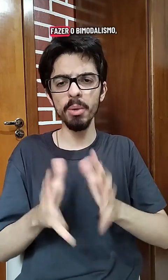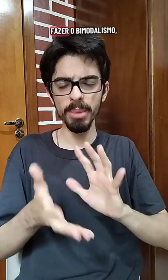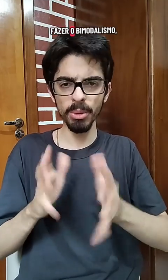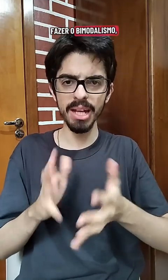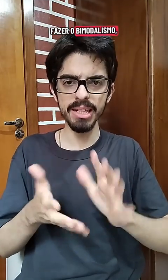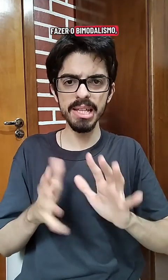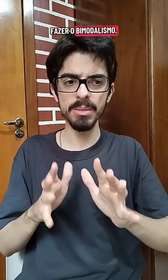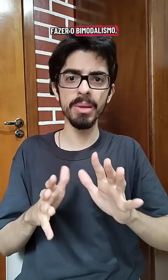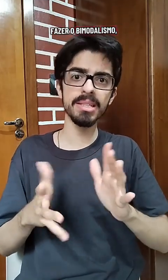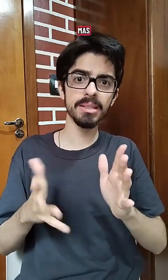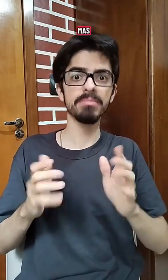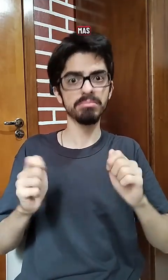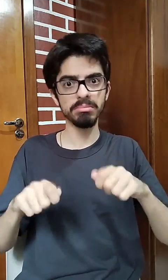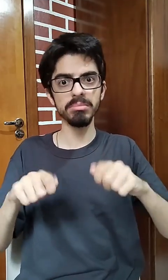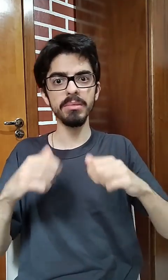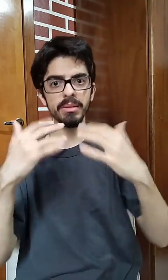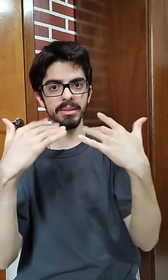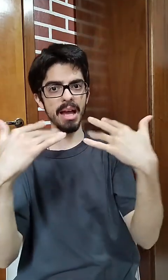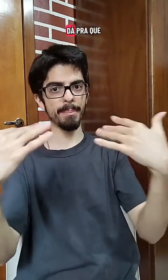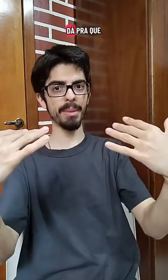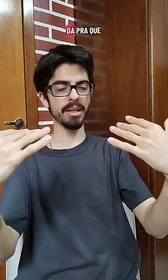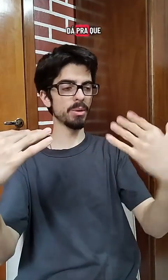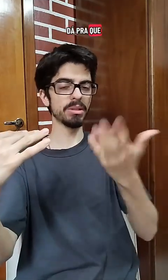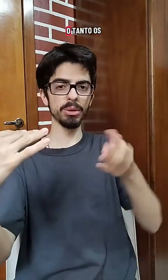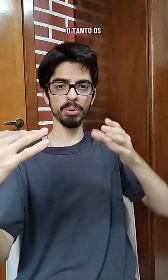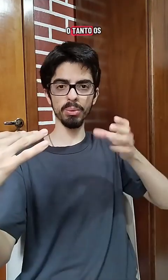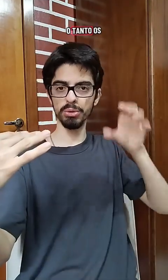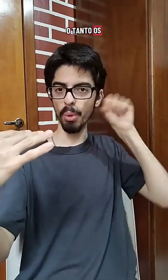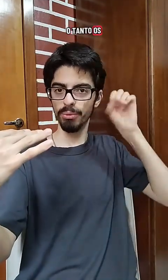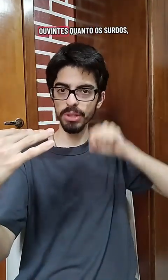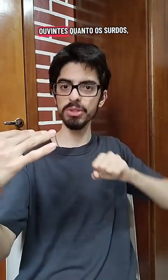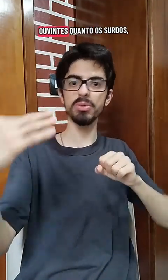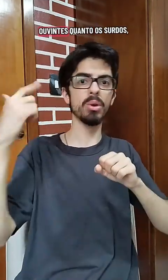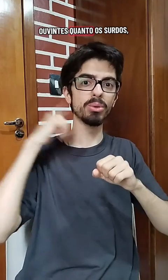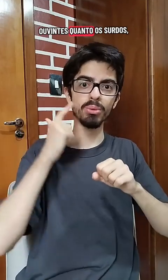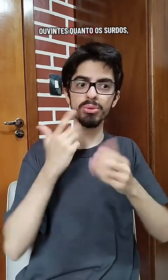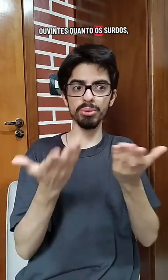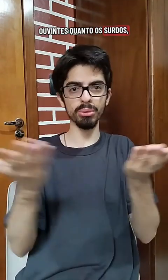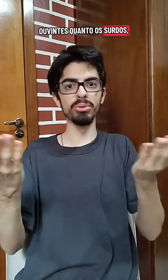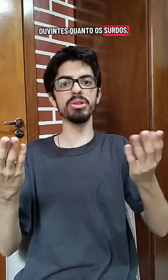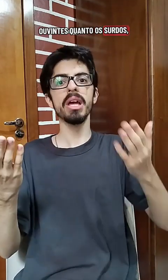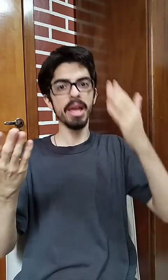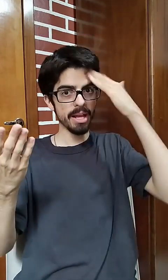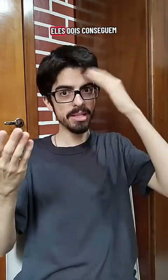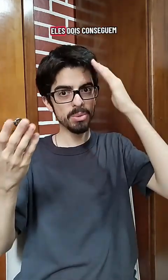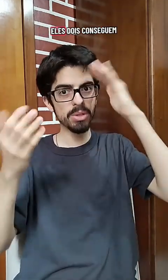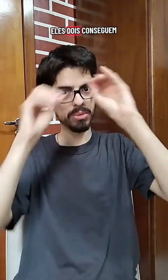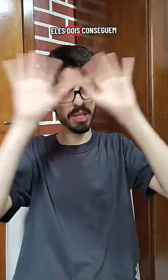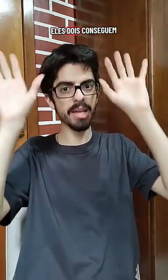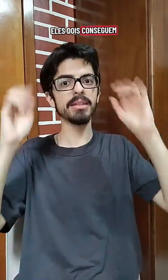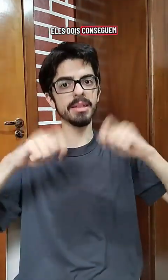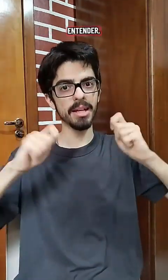o bimodalismo, mas dá para que tanto os ouvintes quanto os surdos, eles dois conseguem entender